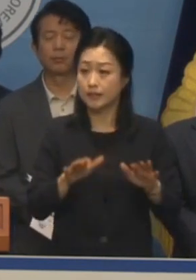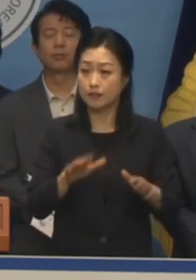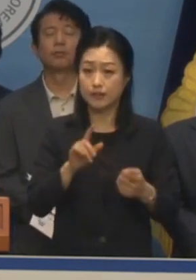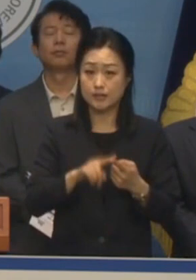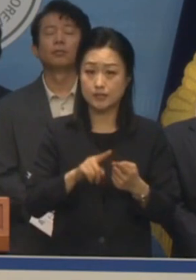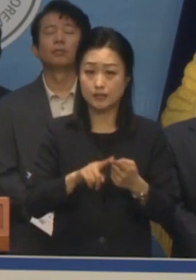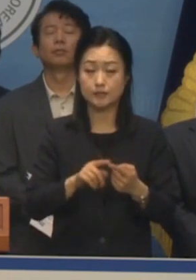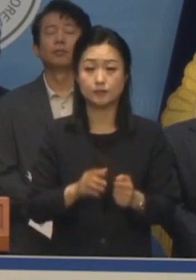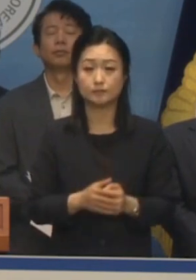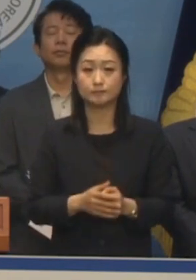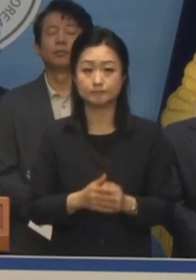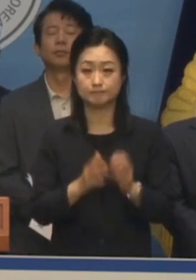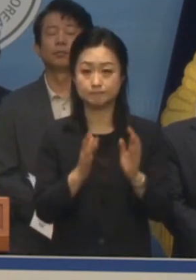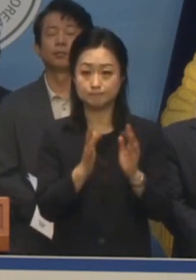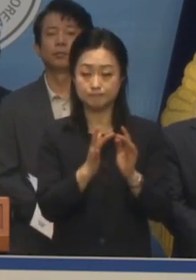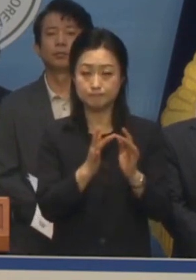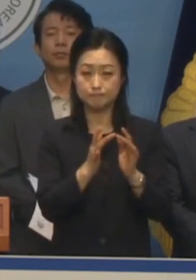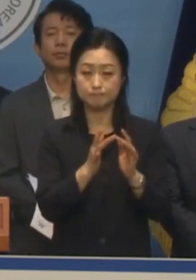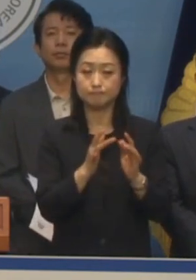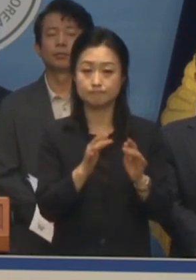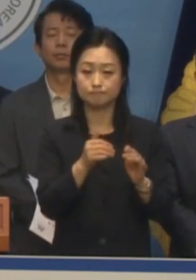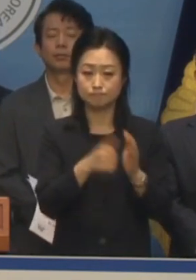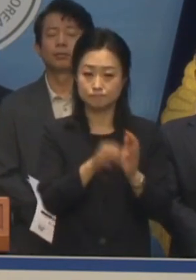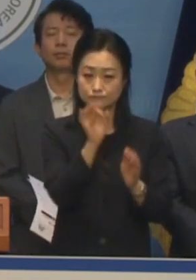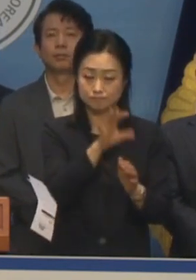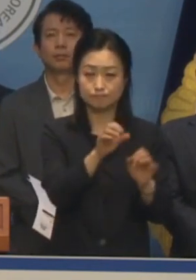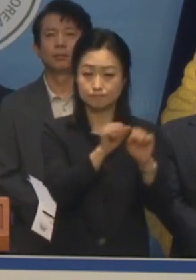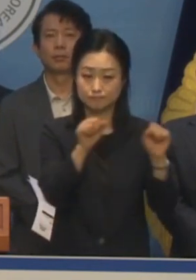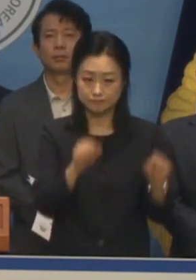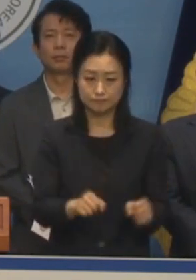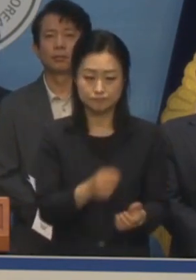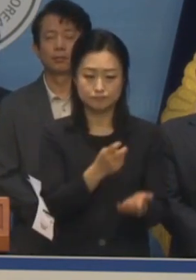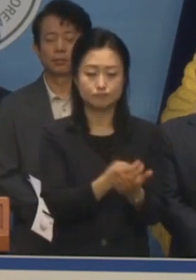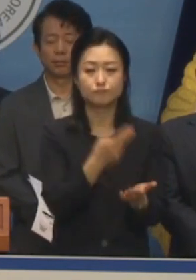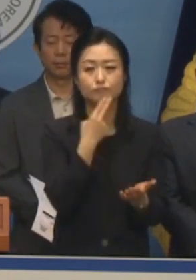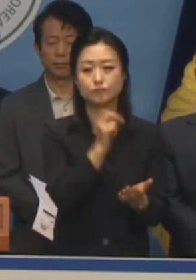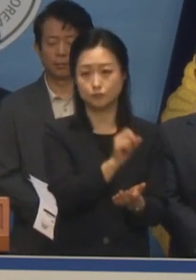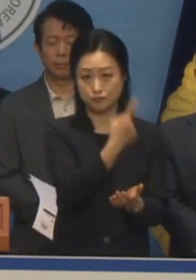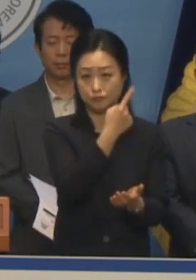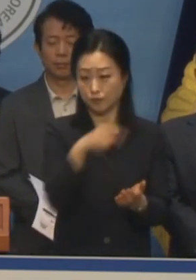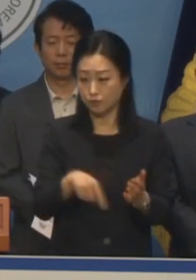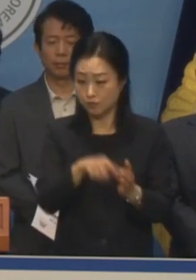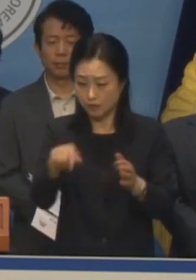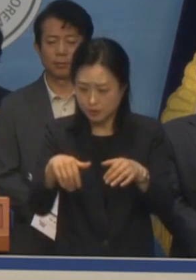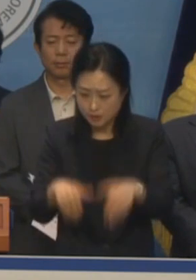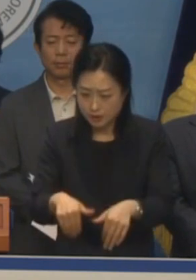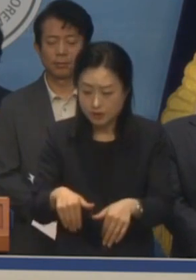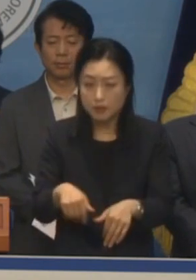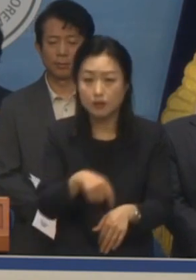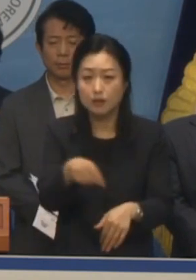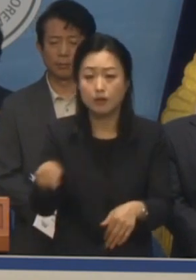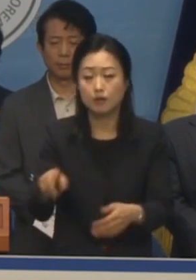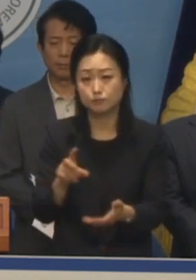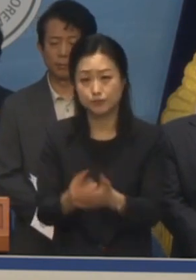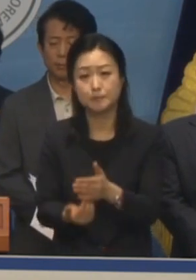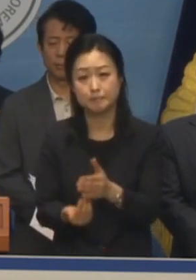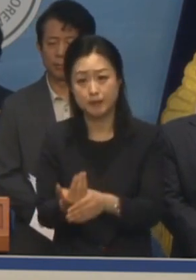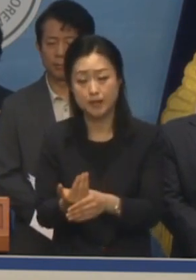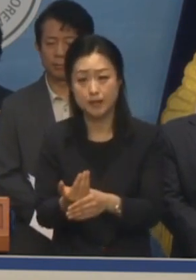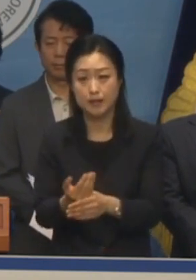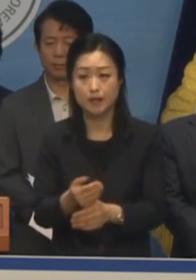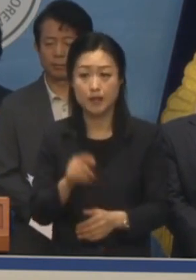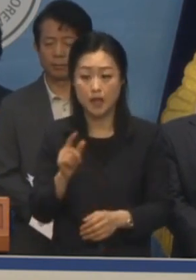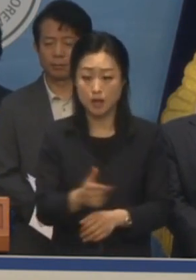분명 플랫폼 자율 규제가 가져온 폐해입니다. 우리 자영업자들은 종속적 플랫폼 노동자가 되어버렸습니다.